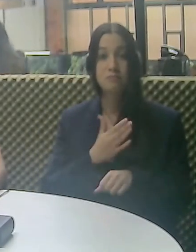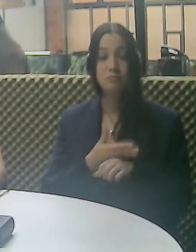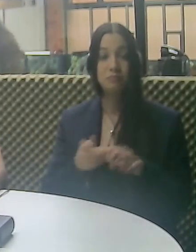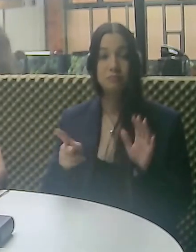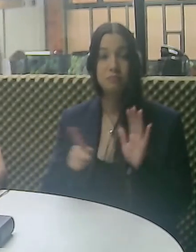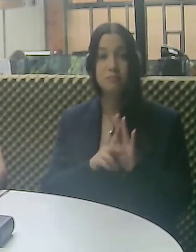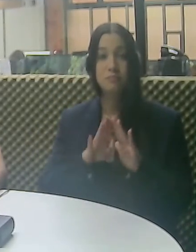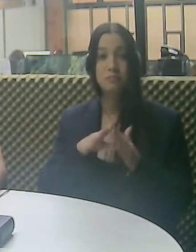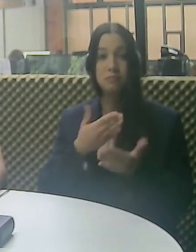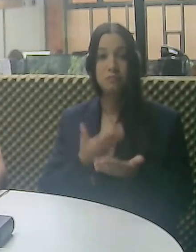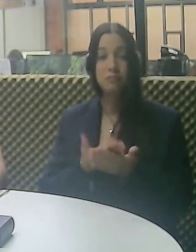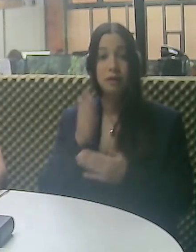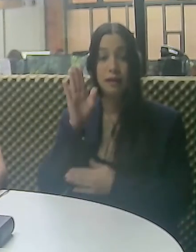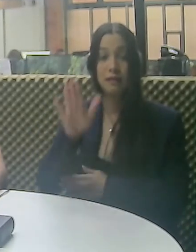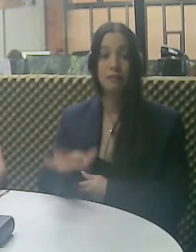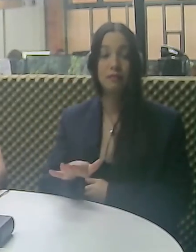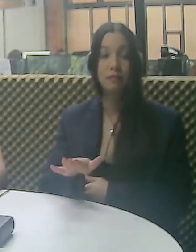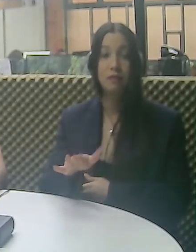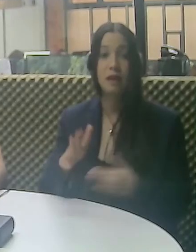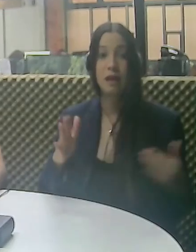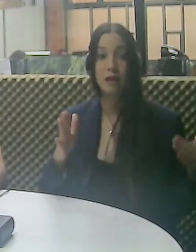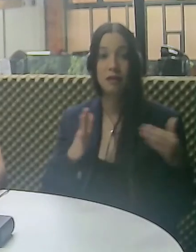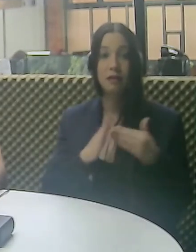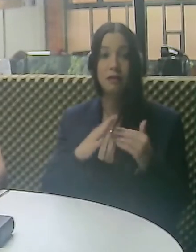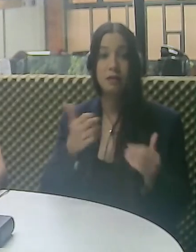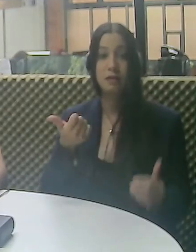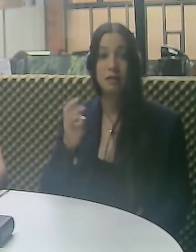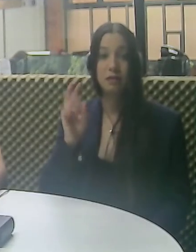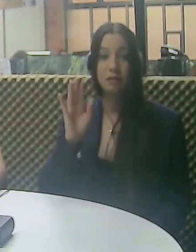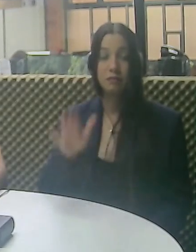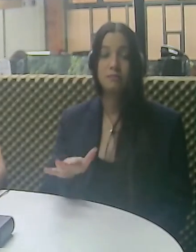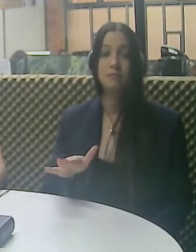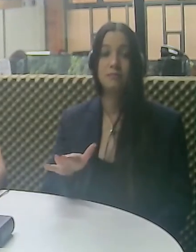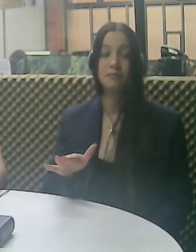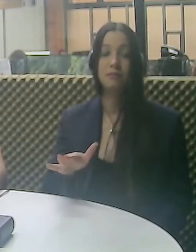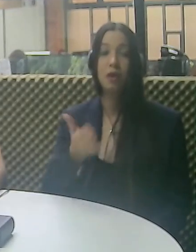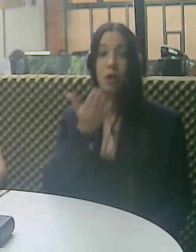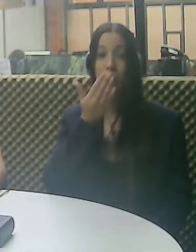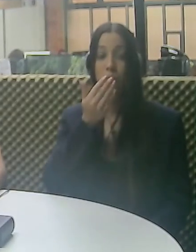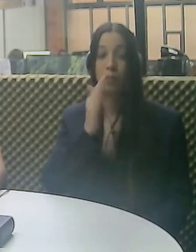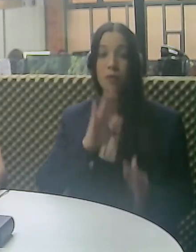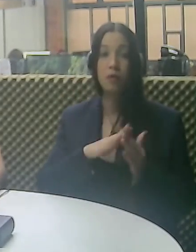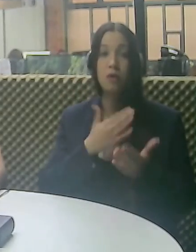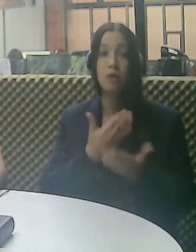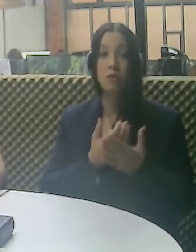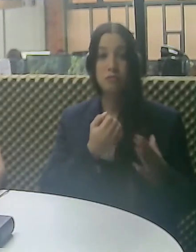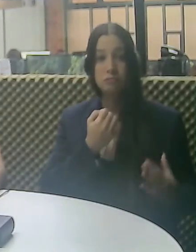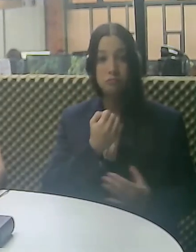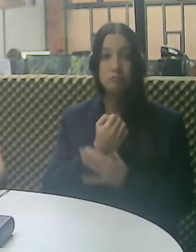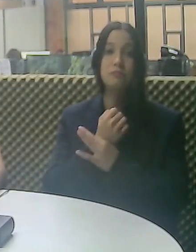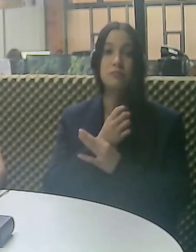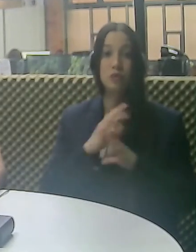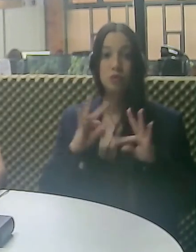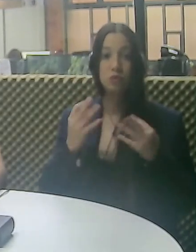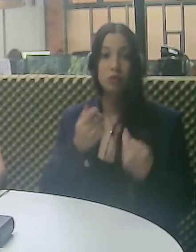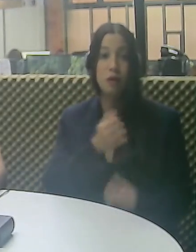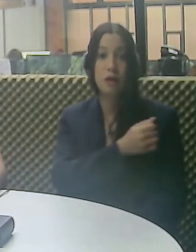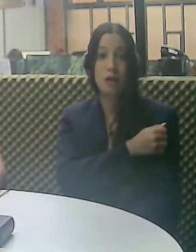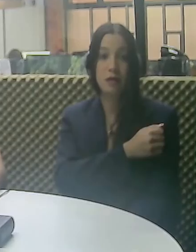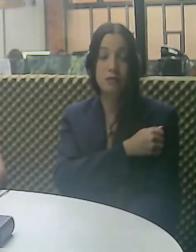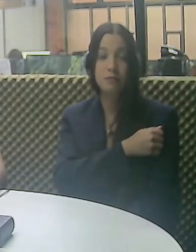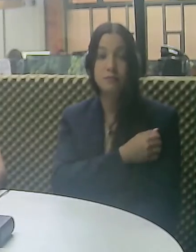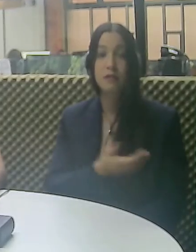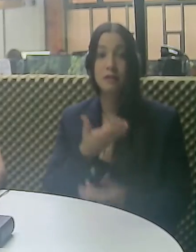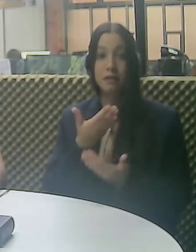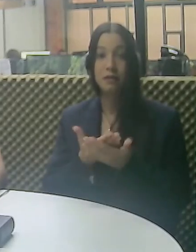unidade escolar no turno da tarde ocorrerão até às 15h, sendo que a merenda escolar será assegurada a todos os estudantes. As